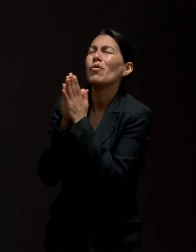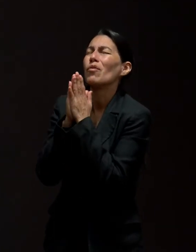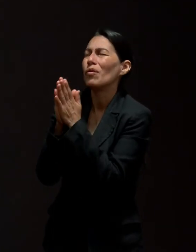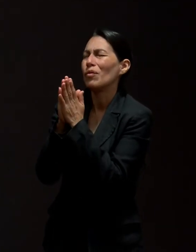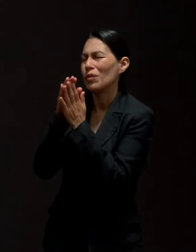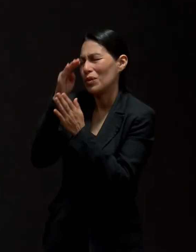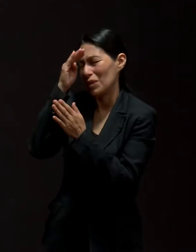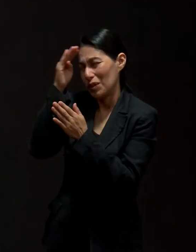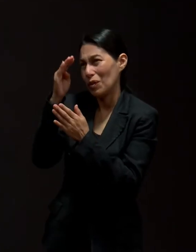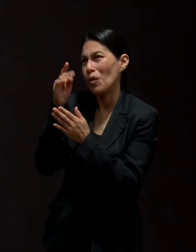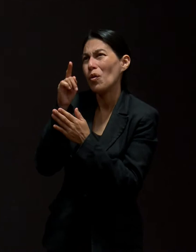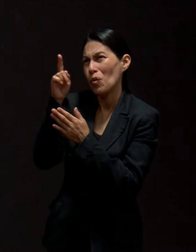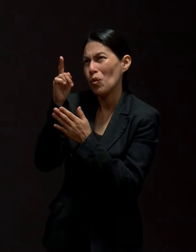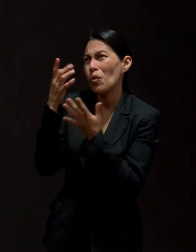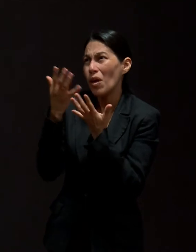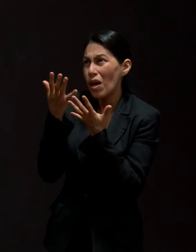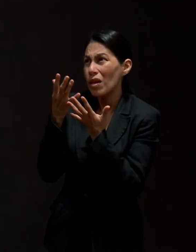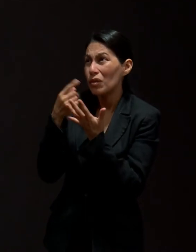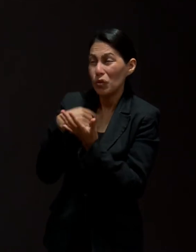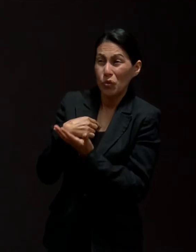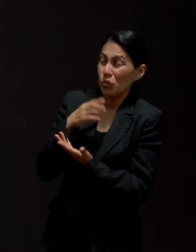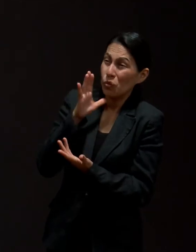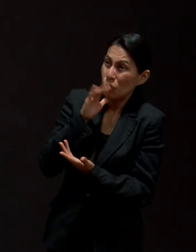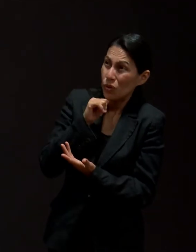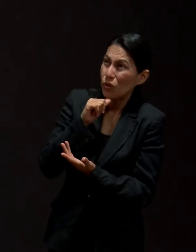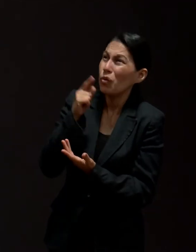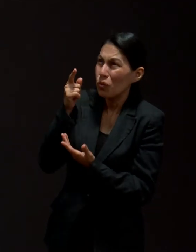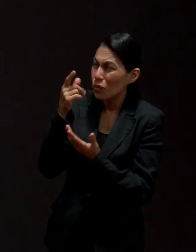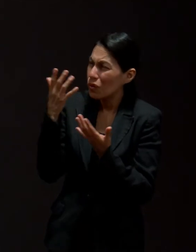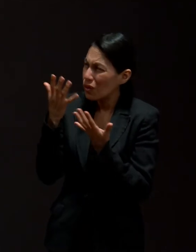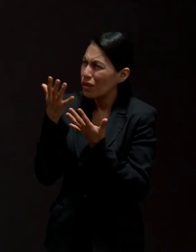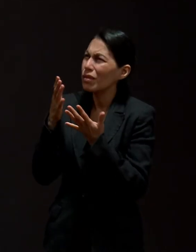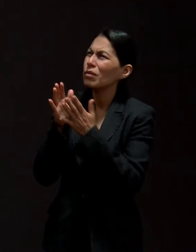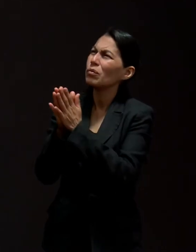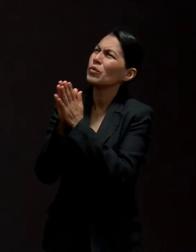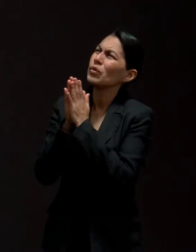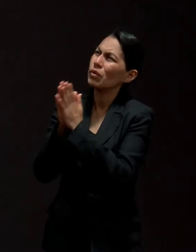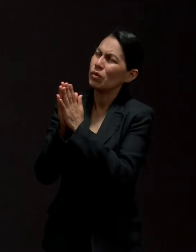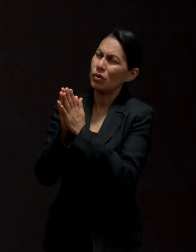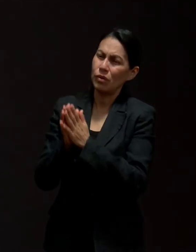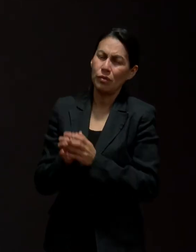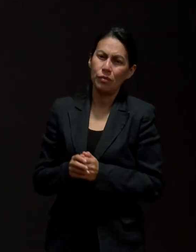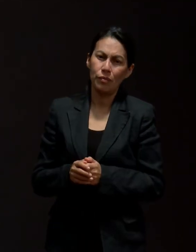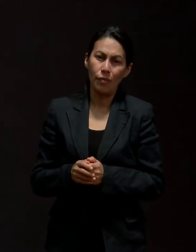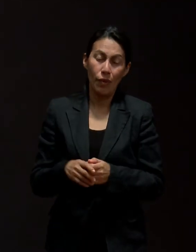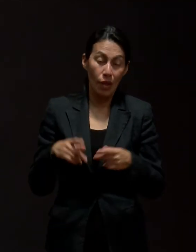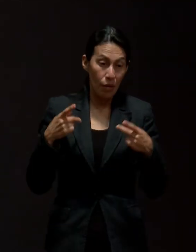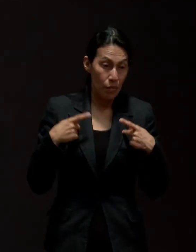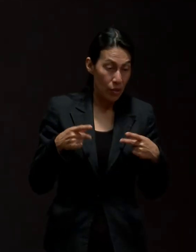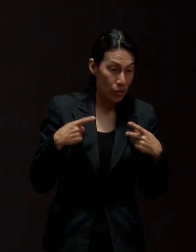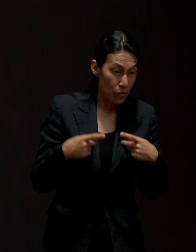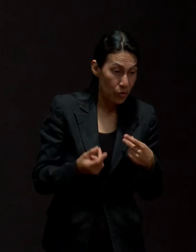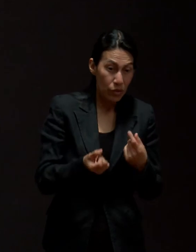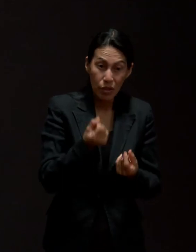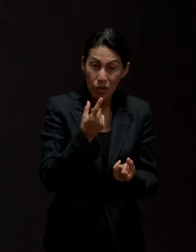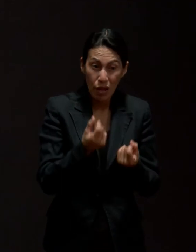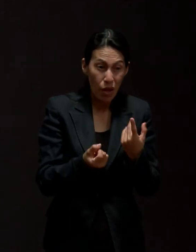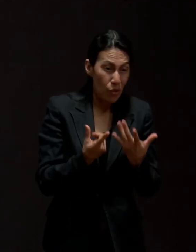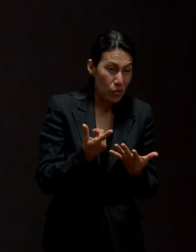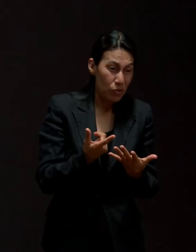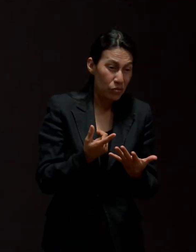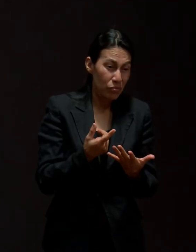haga lo que nosotros no podemos hacer para comunicarnos con el Padre. Imagínate, personas tan